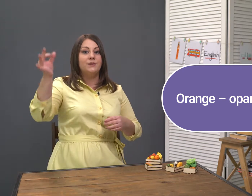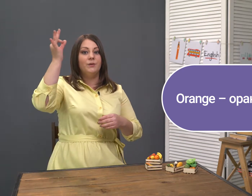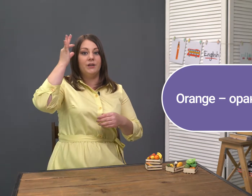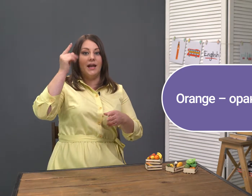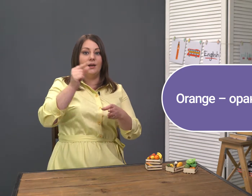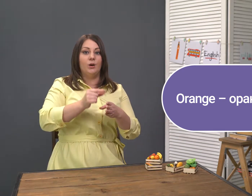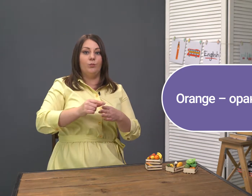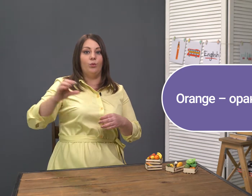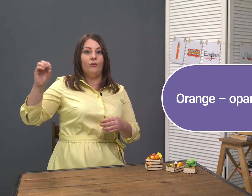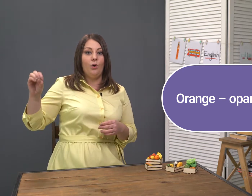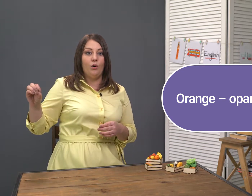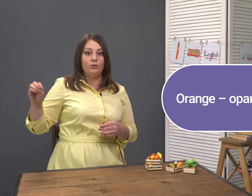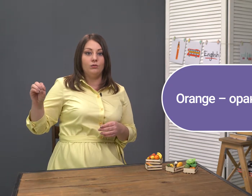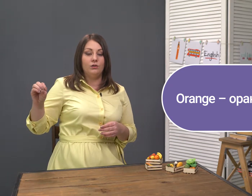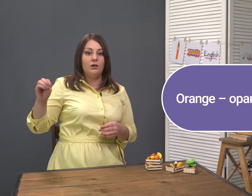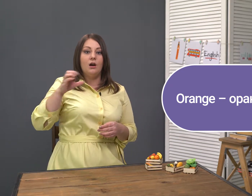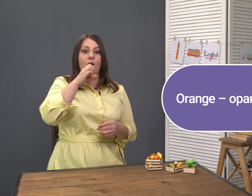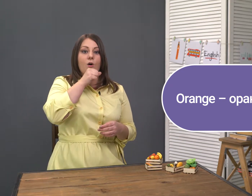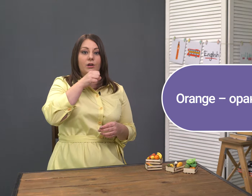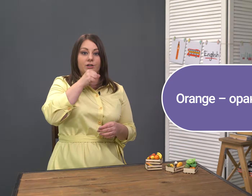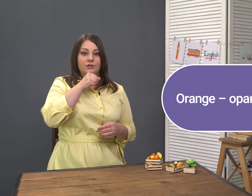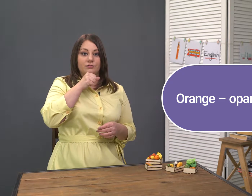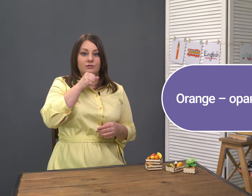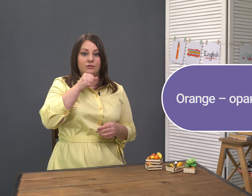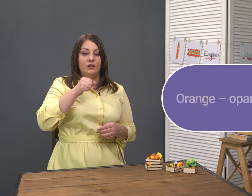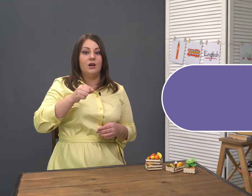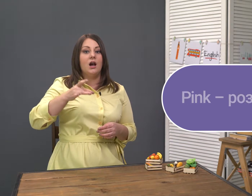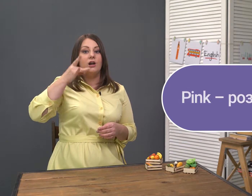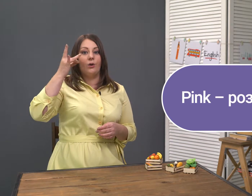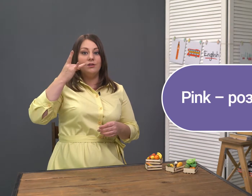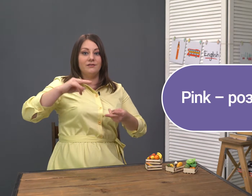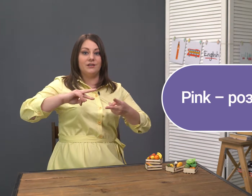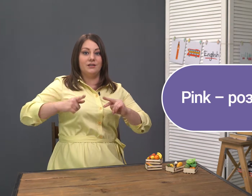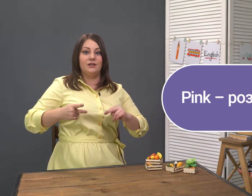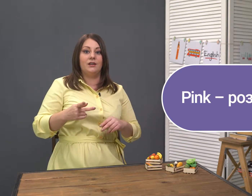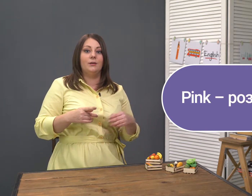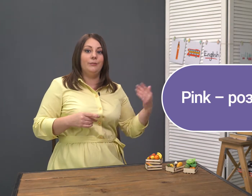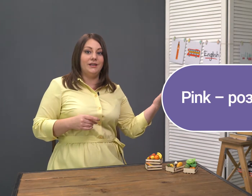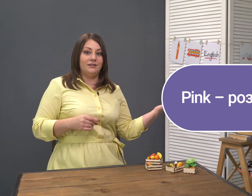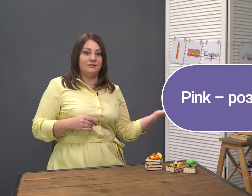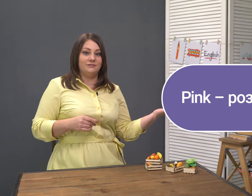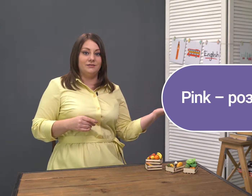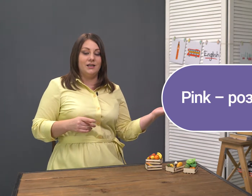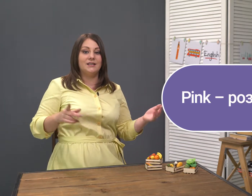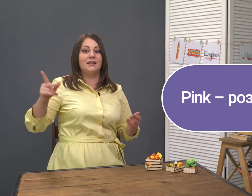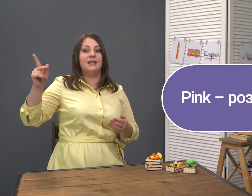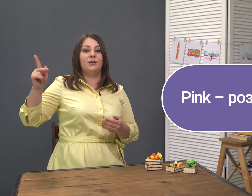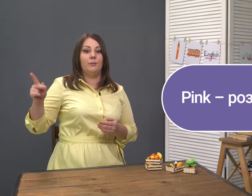Вспоминаем букву O. Orange. Розовый – pink. Складываем